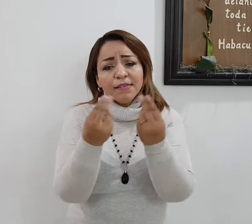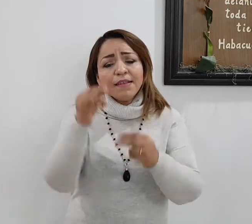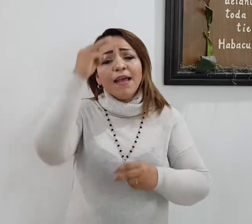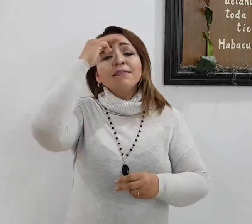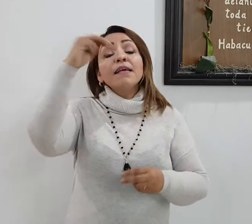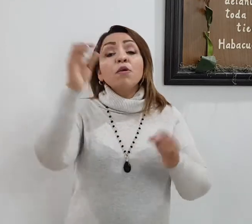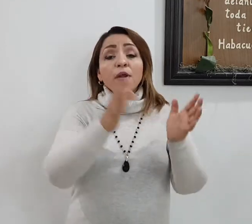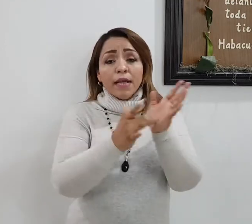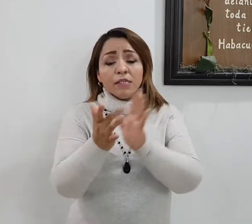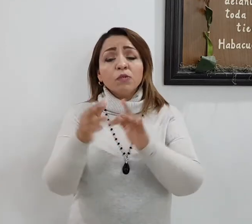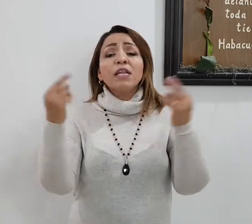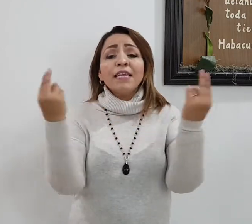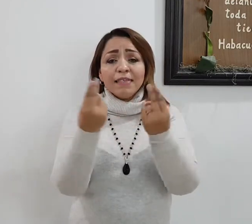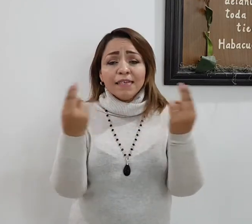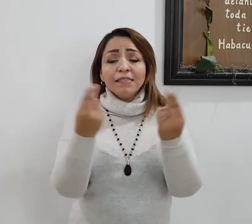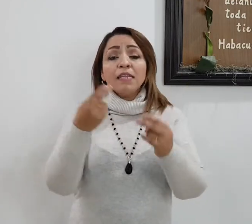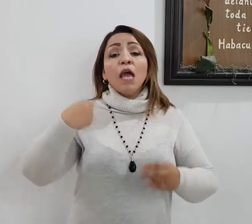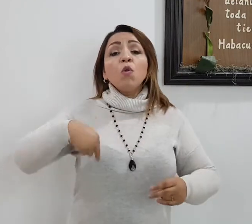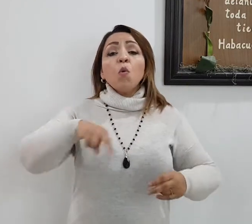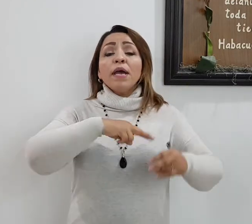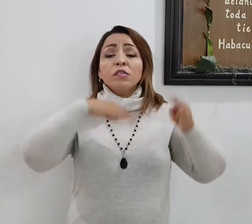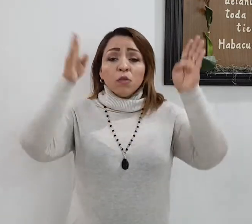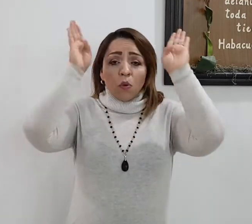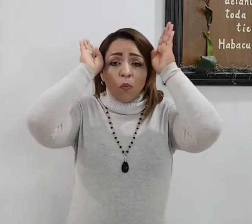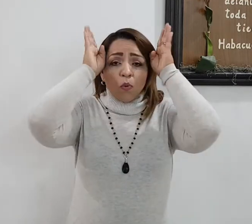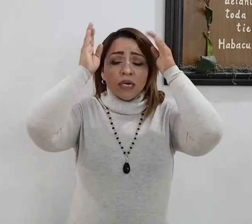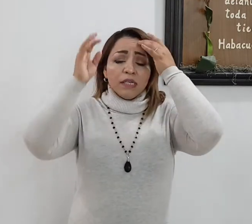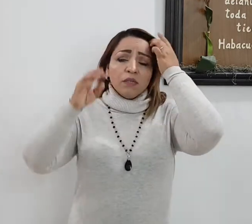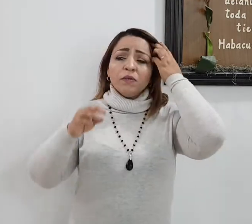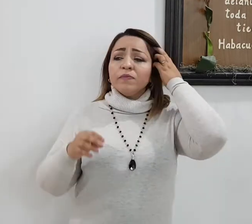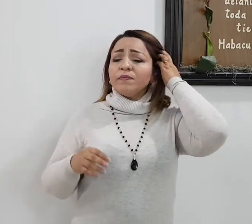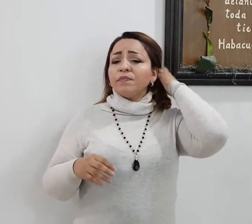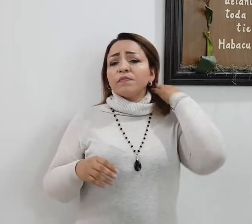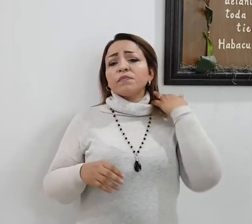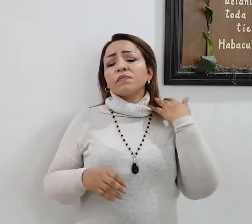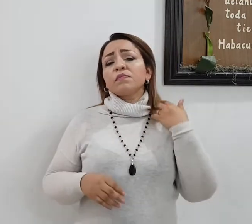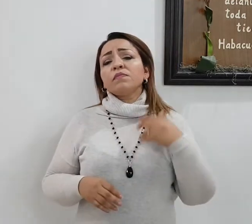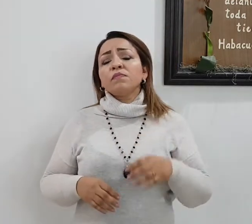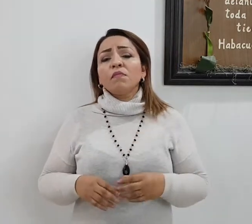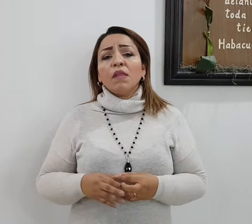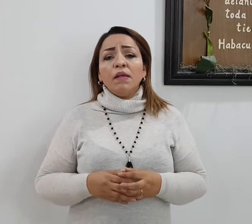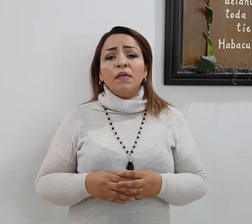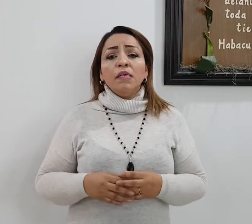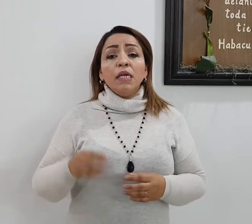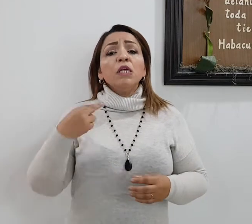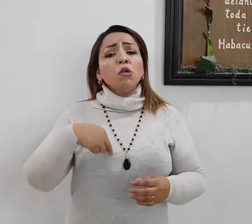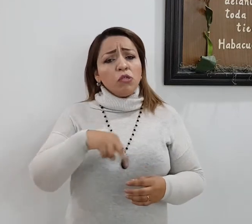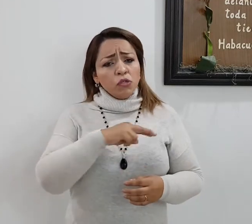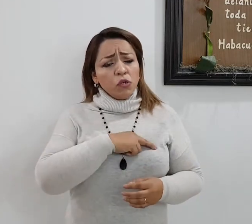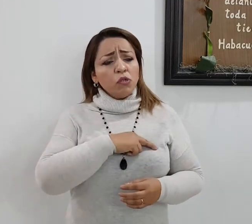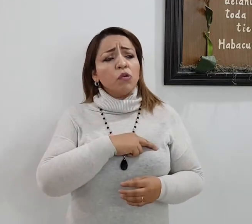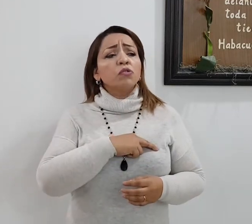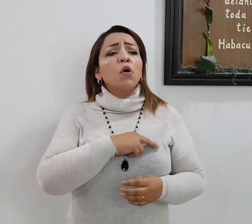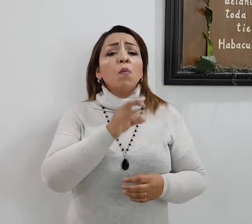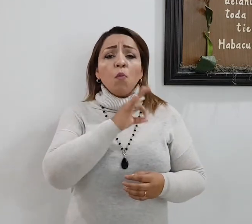Y tenemos que estar listos para decir: si el Señor lo necesita, aquí está. Hablábamos desde luego de nuestros recursos financieros,